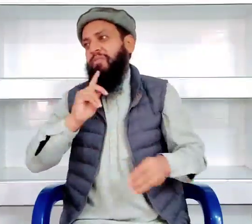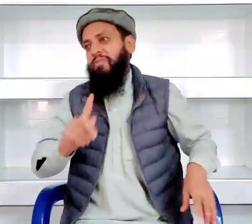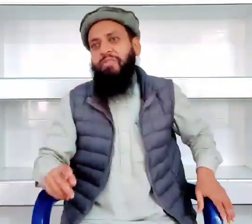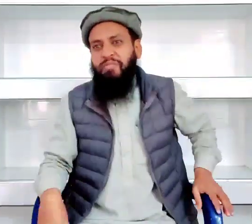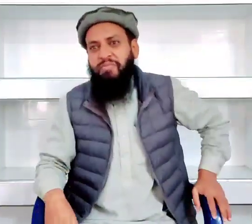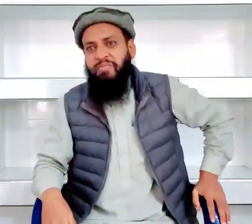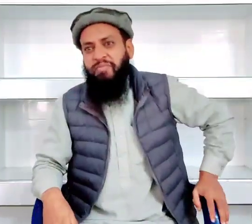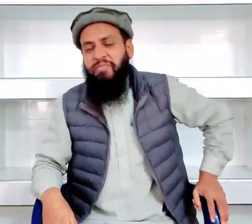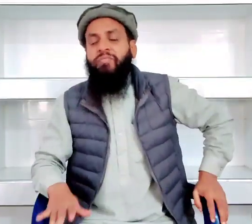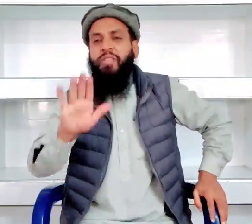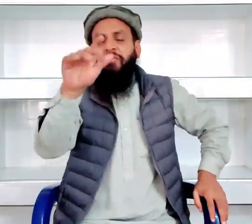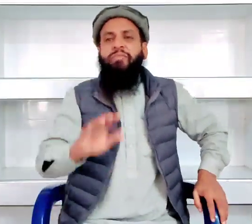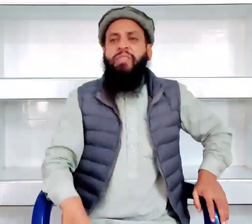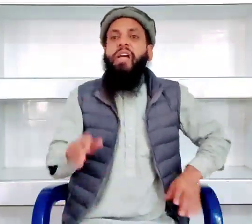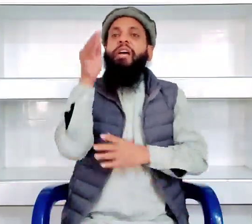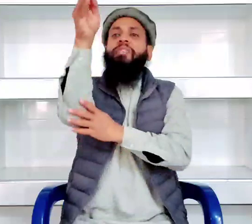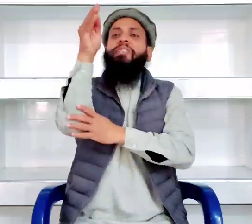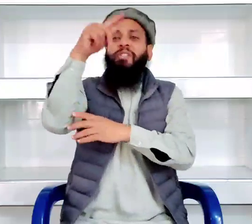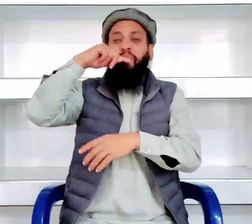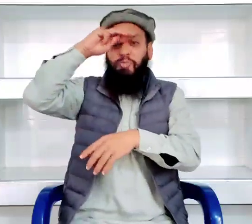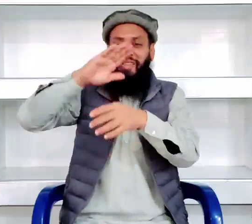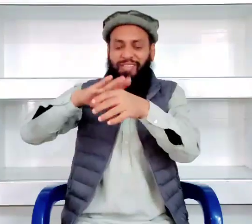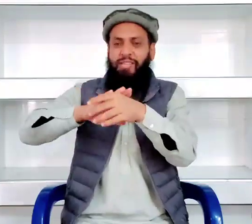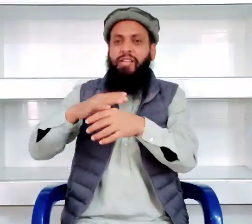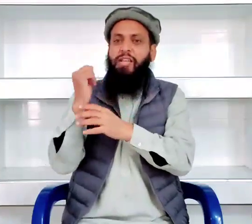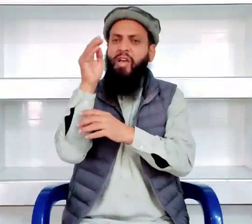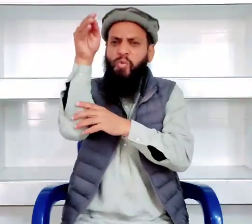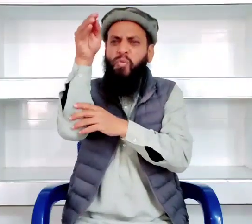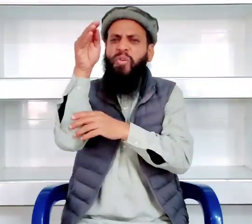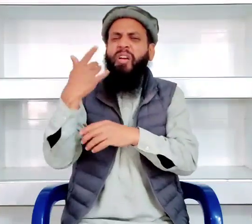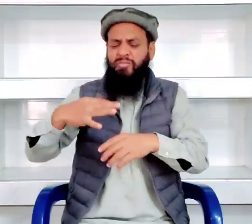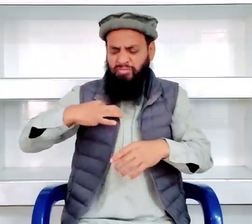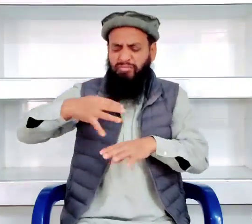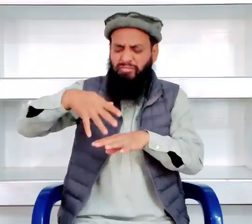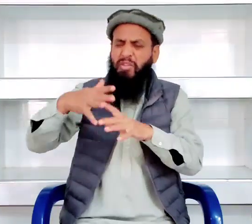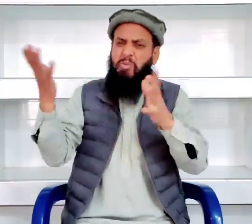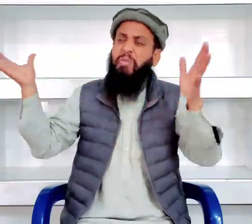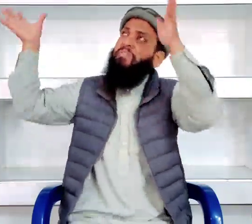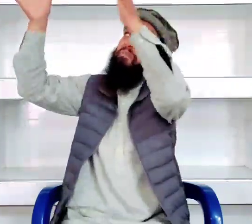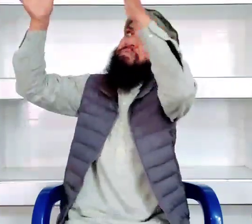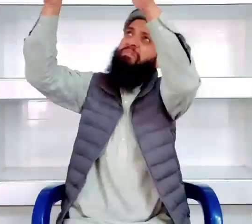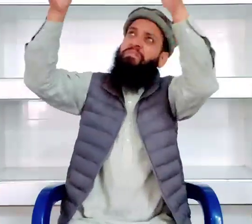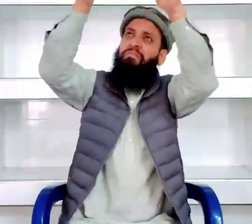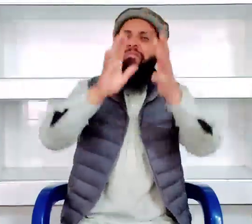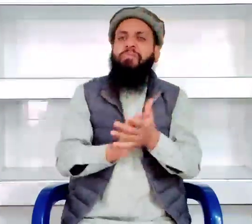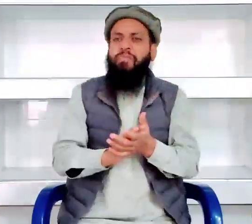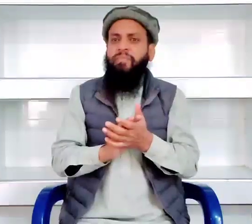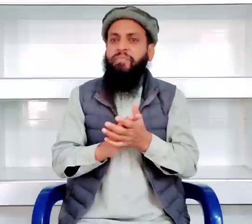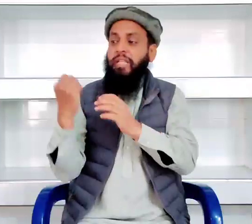ہیں تو جناب رسول اللہ صلی اللہ علیہ وسلم نے سیابی بیان کر دینے ہیں تو سانو منع فرماتا ہے اس بات کو بھی منع